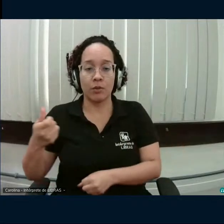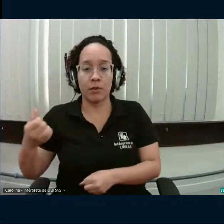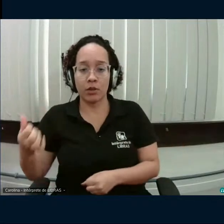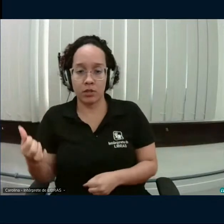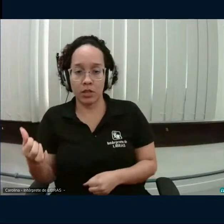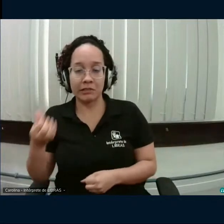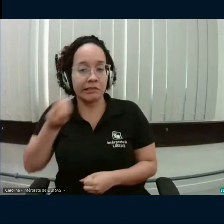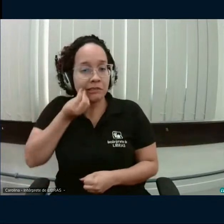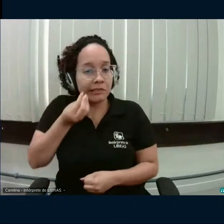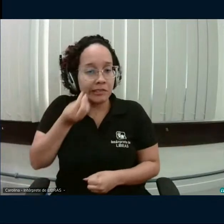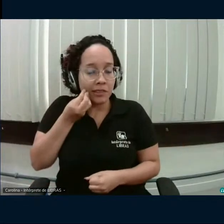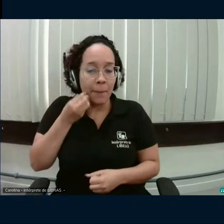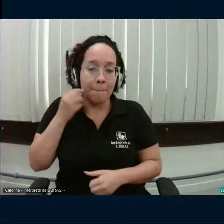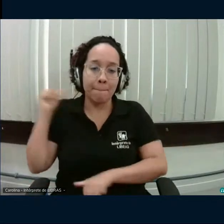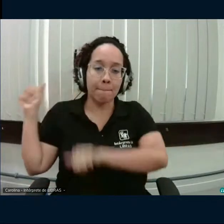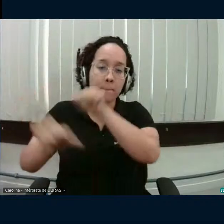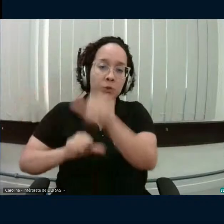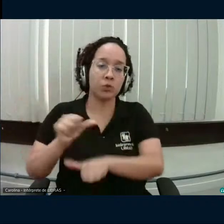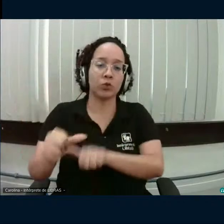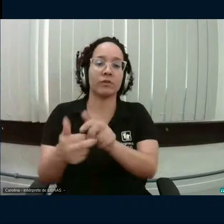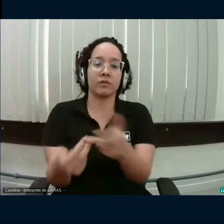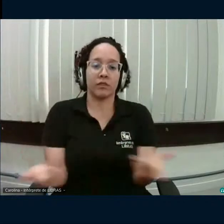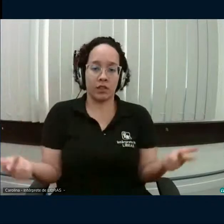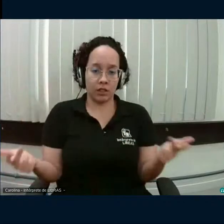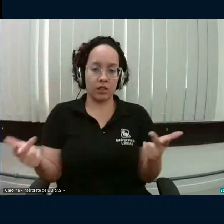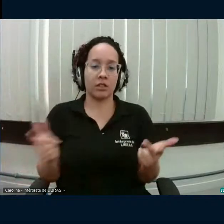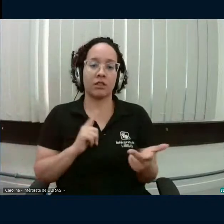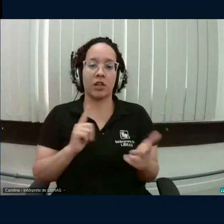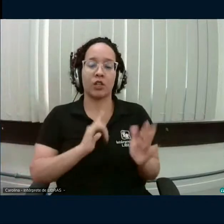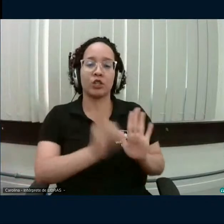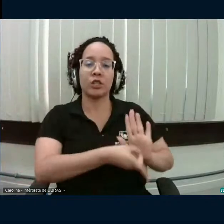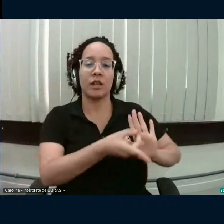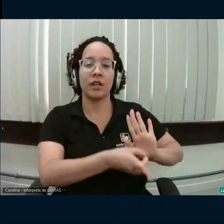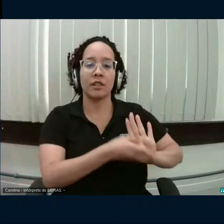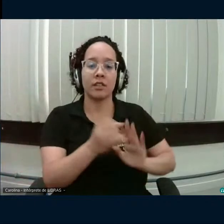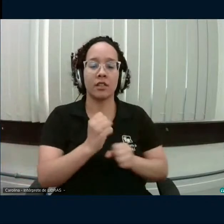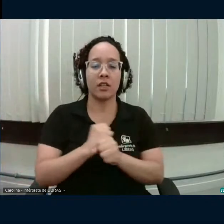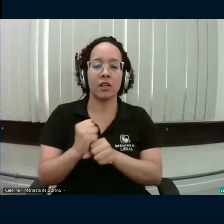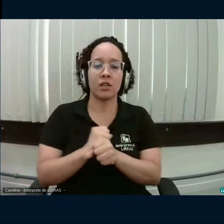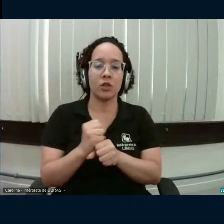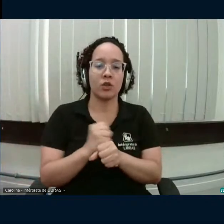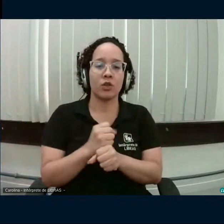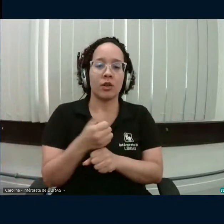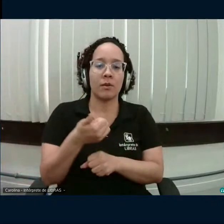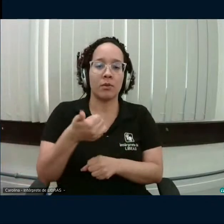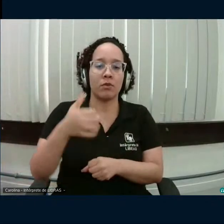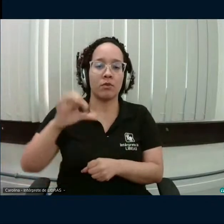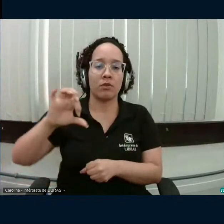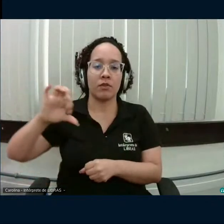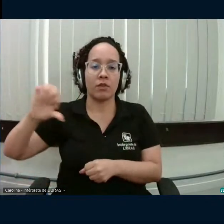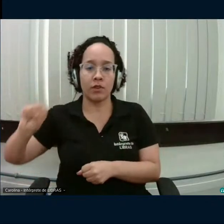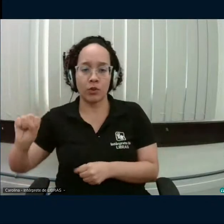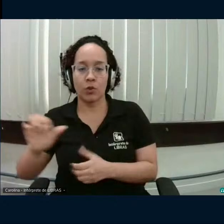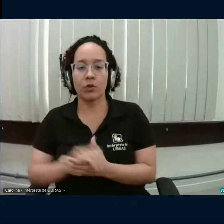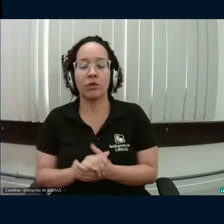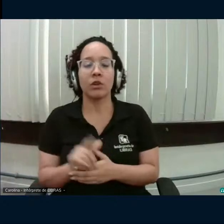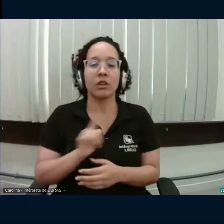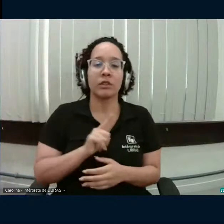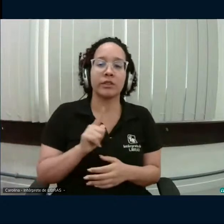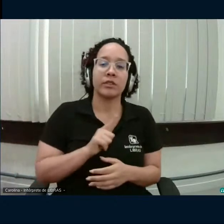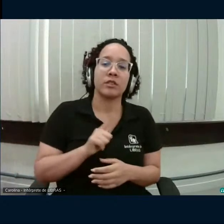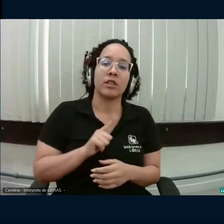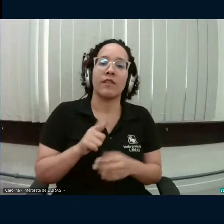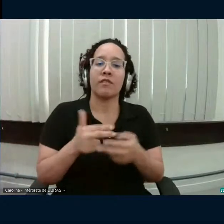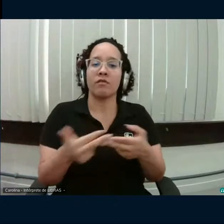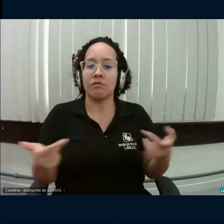de reformulação, né? Diretrizes em 98, depois 2012, ensino médio, educação profissional, Pronatec, Programa de